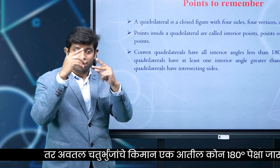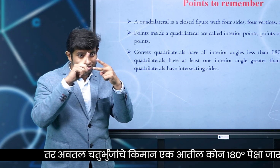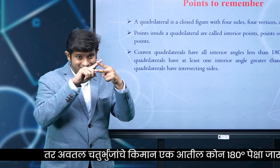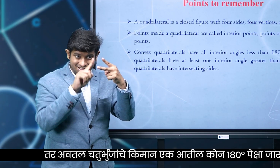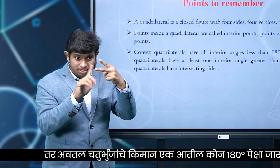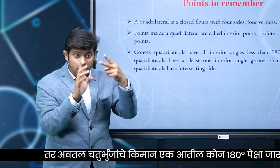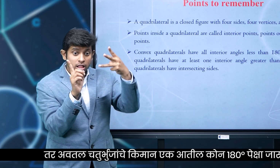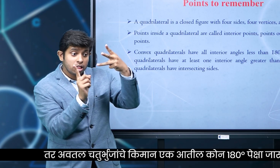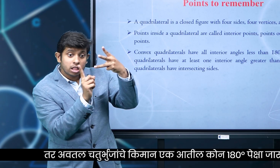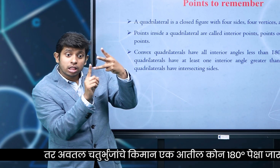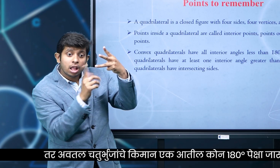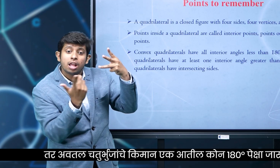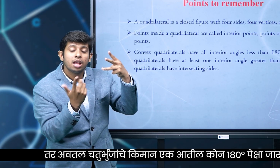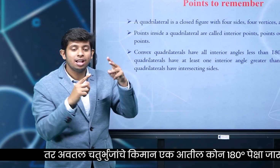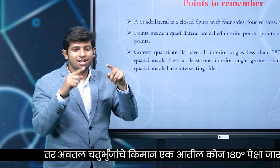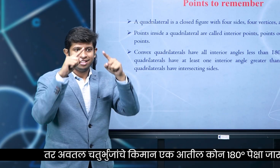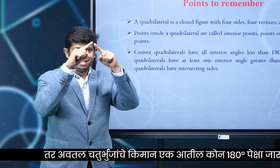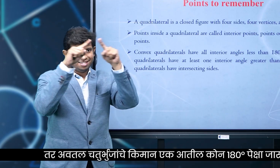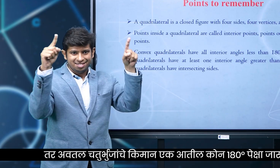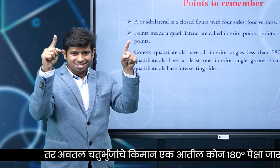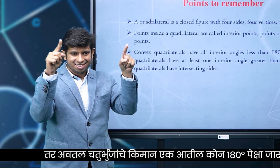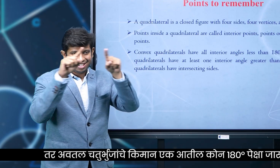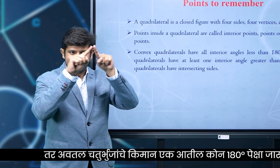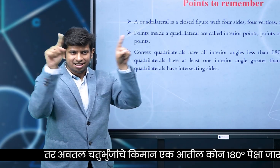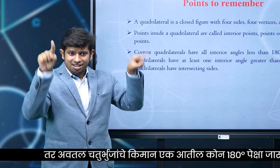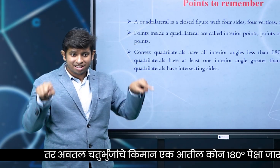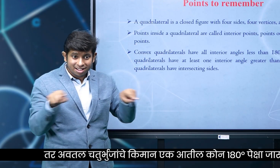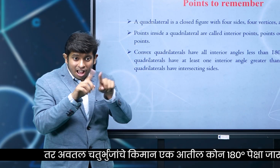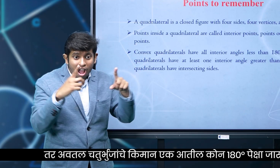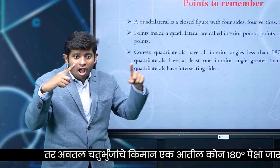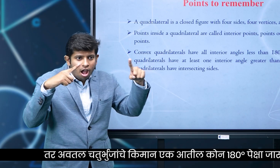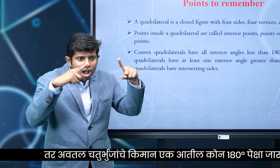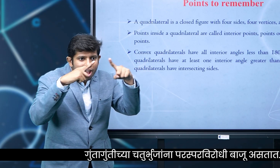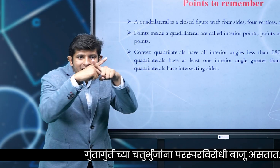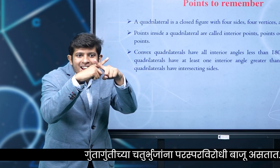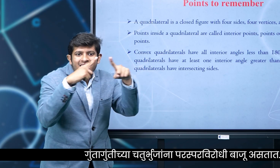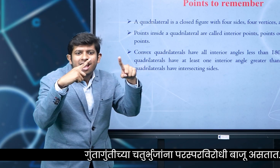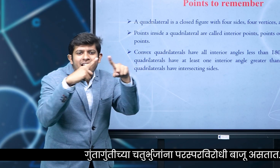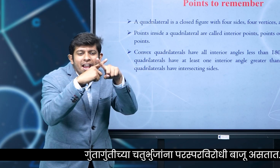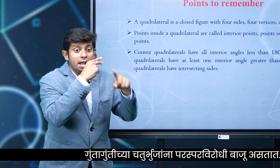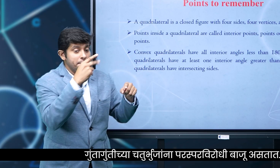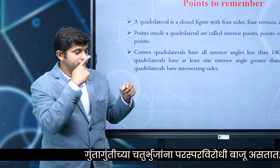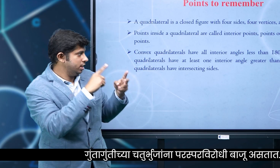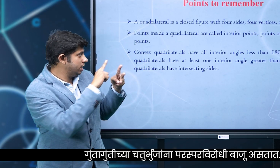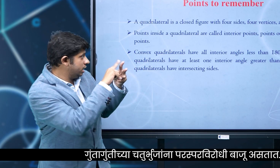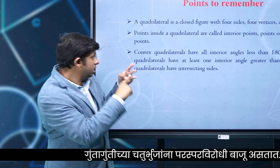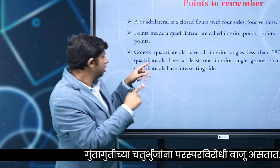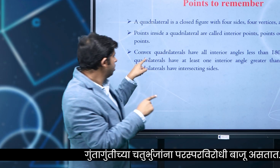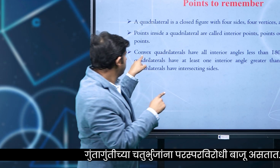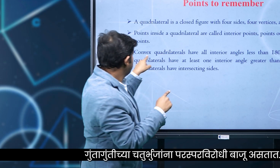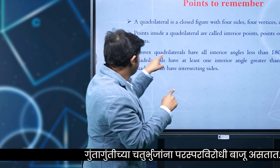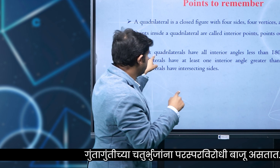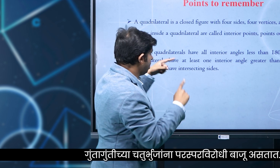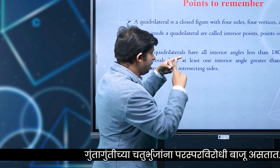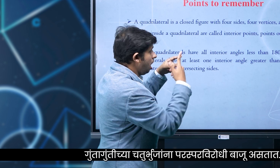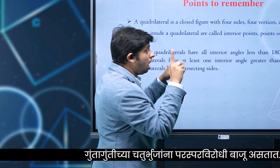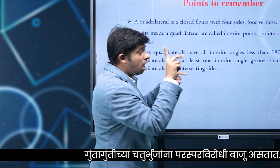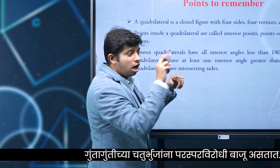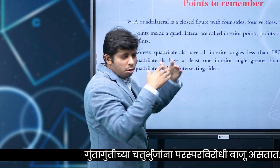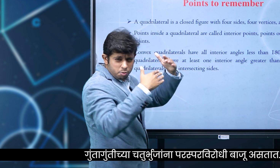किमान एक आतील कोन 180 डिग्रीज पेक्षा जास्त असतात. गुंतागुंतीच्या चतुर्भुजांना परस्पराविरोधी